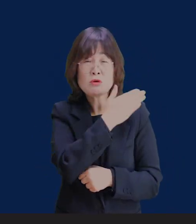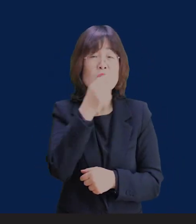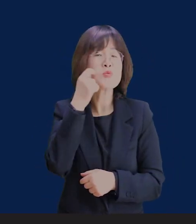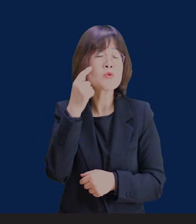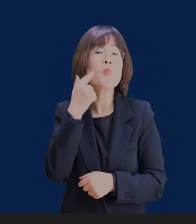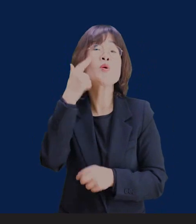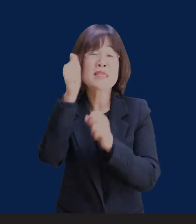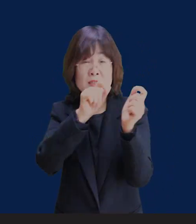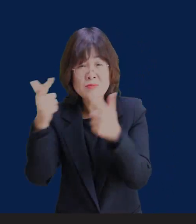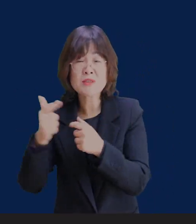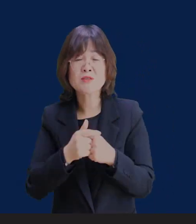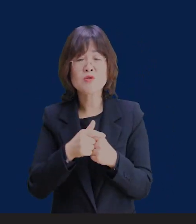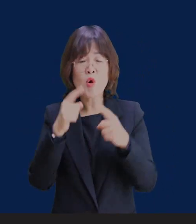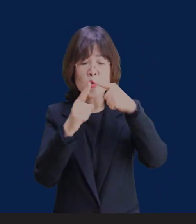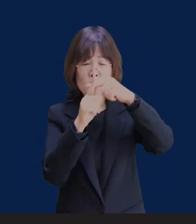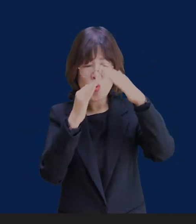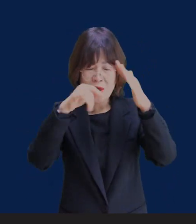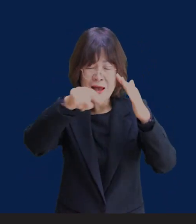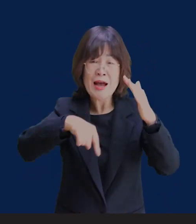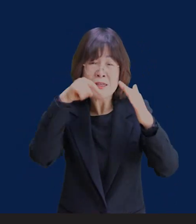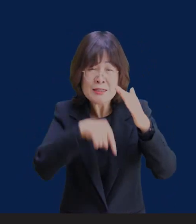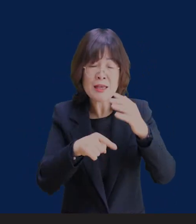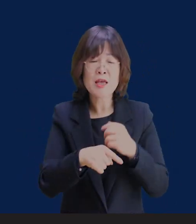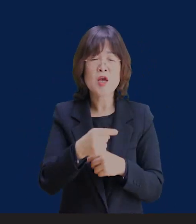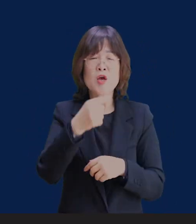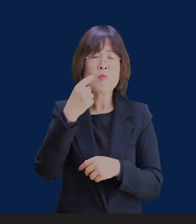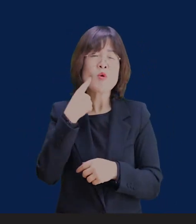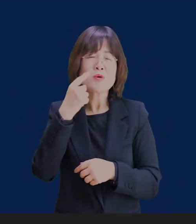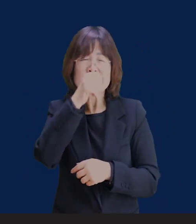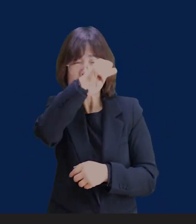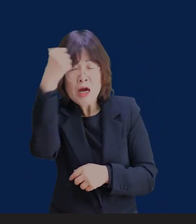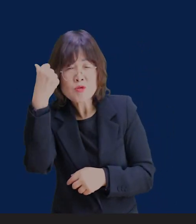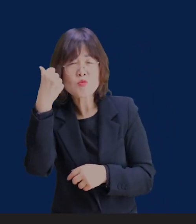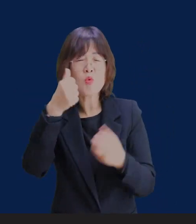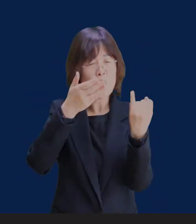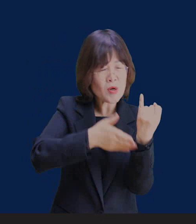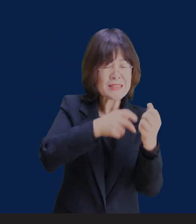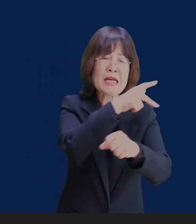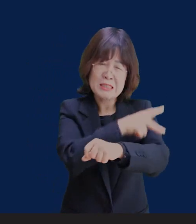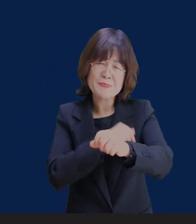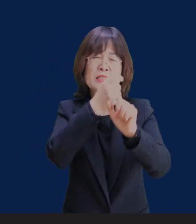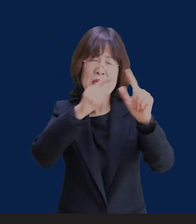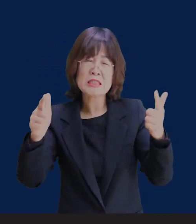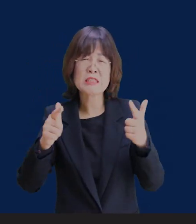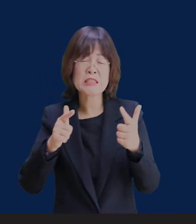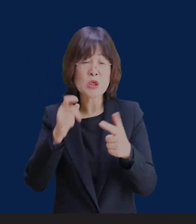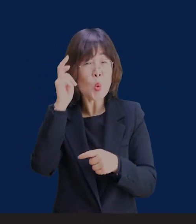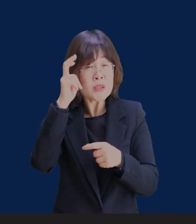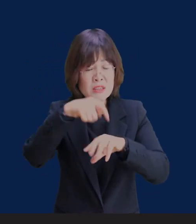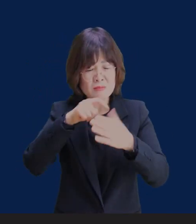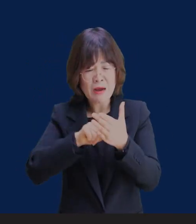교회 중직자들, 온갖 세상과 다를 바 없는 탐심과 세상의 가치관으로 살아가고 있는